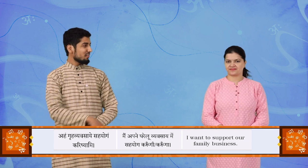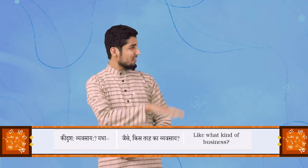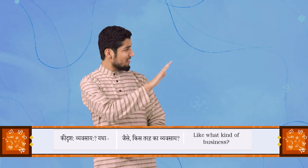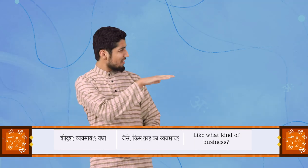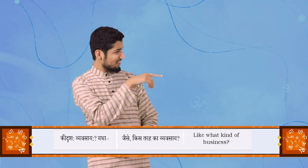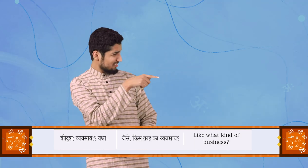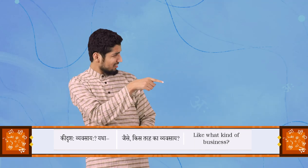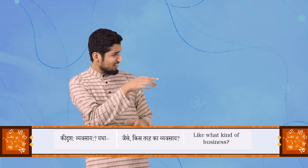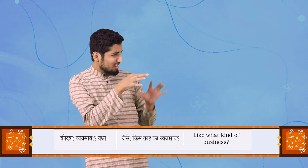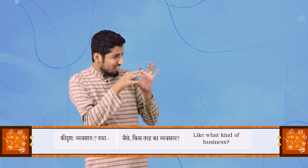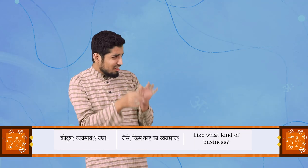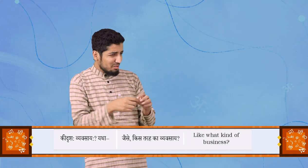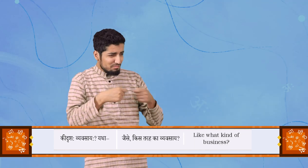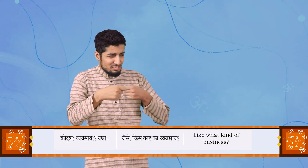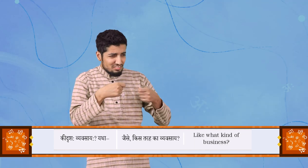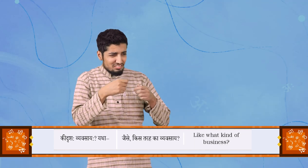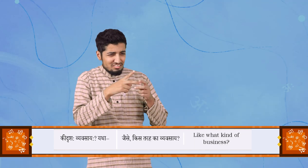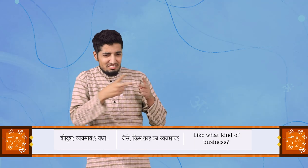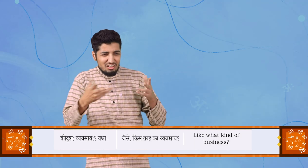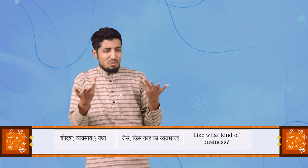है कि दिशा व्यवस्था यह क